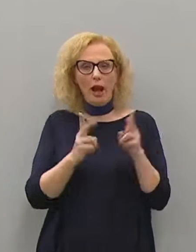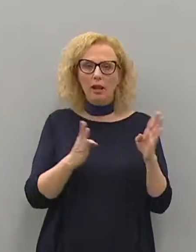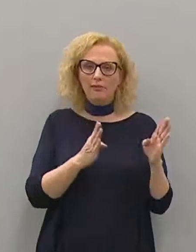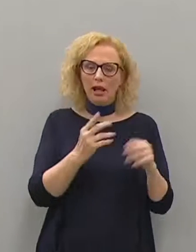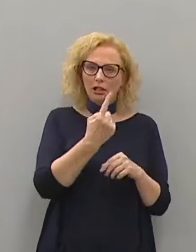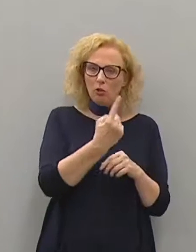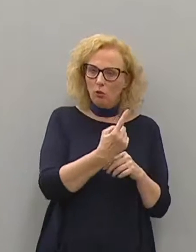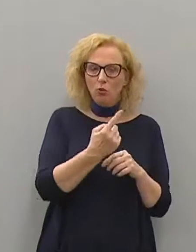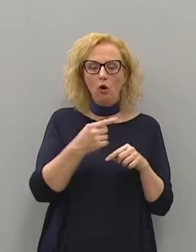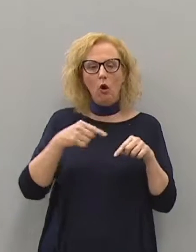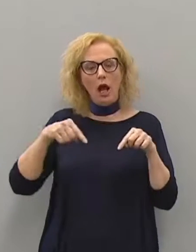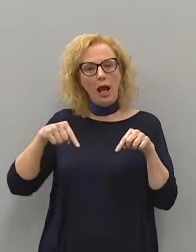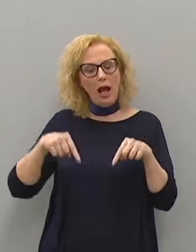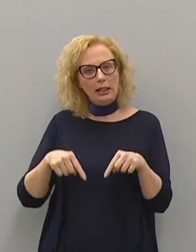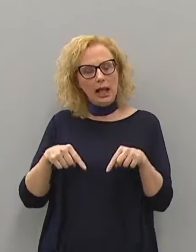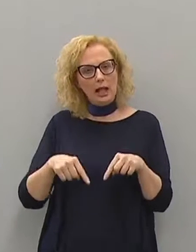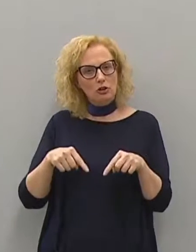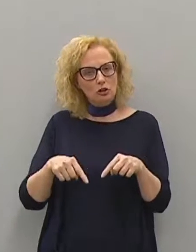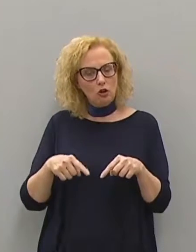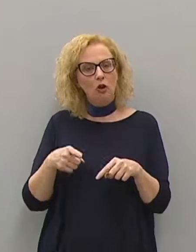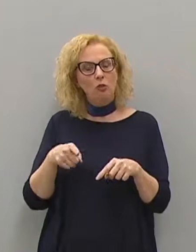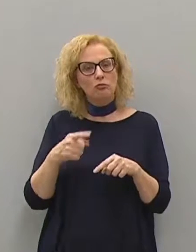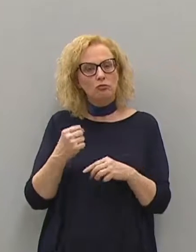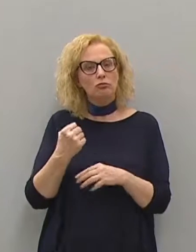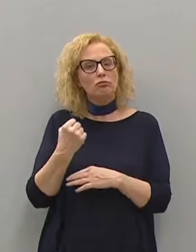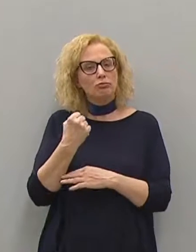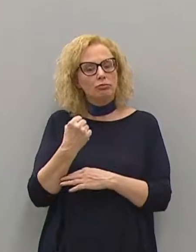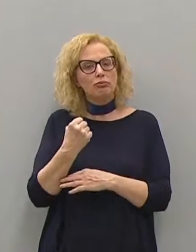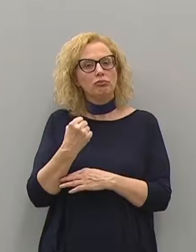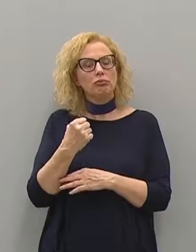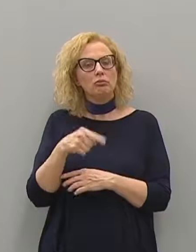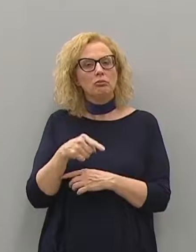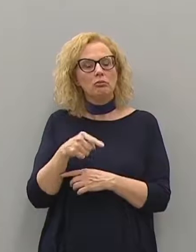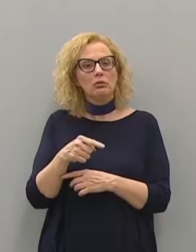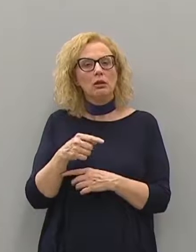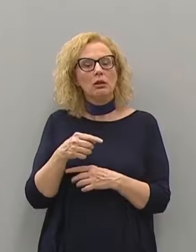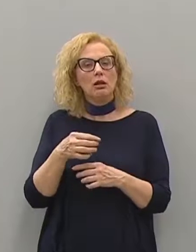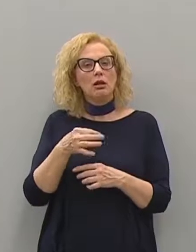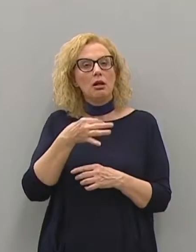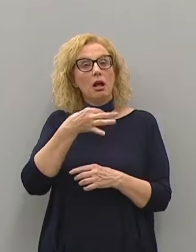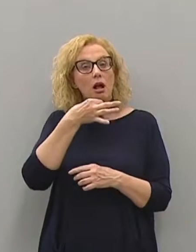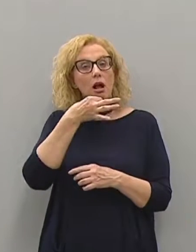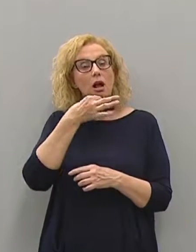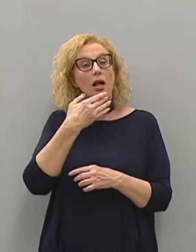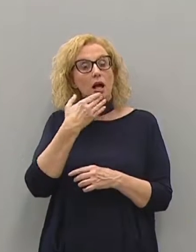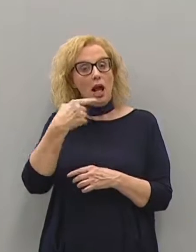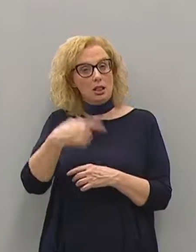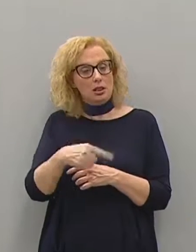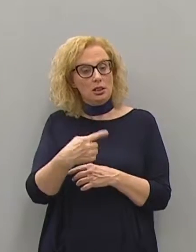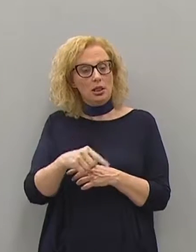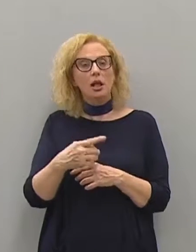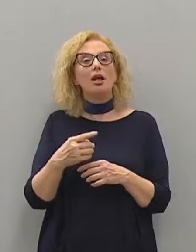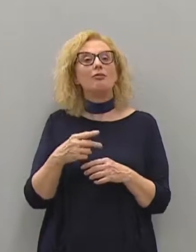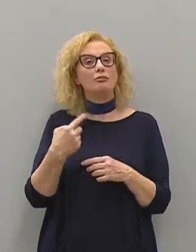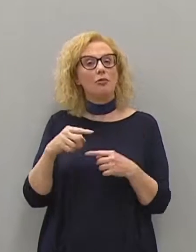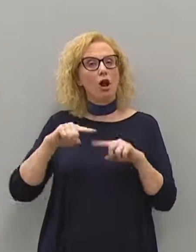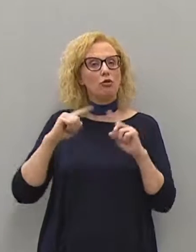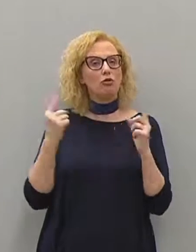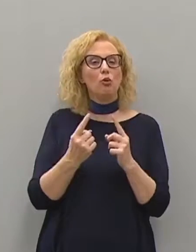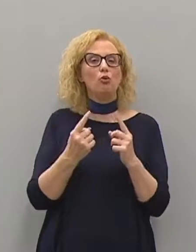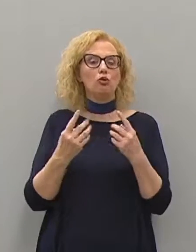quello che sta consentendo al sistema sanitario trentino di reggere